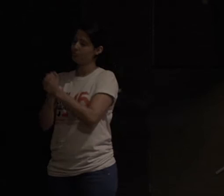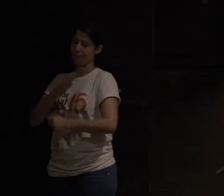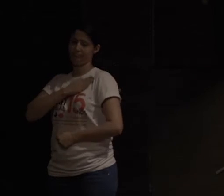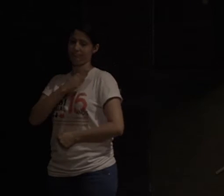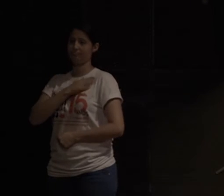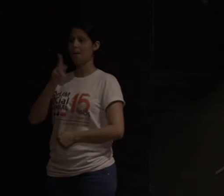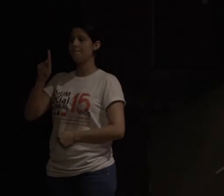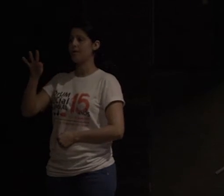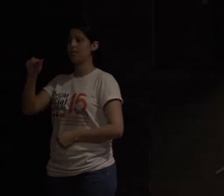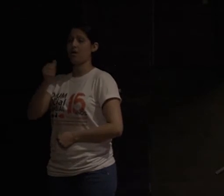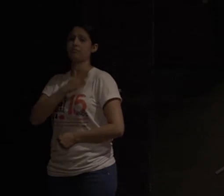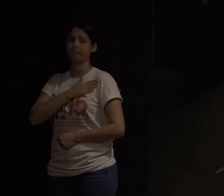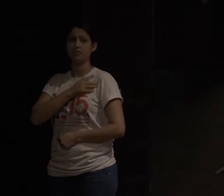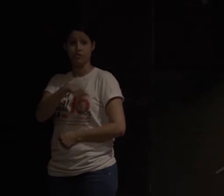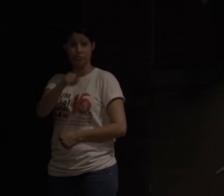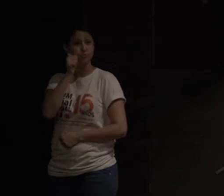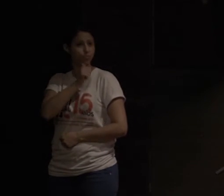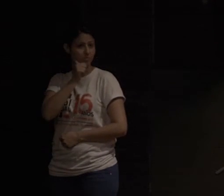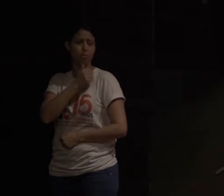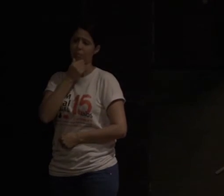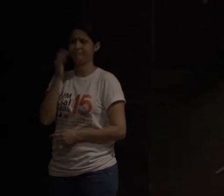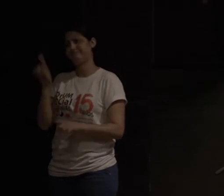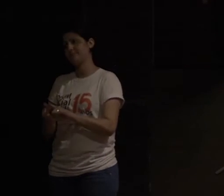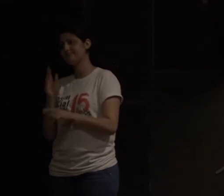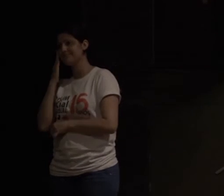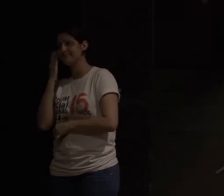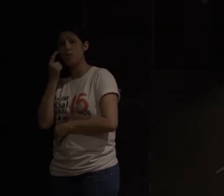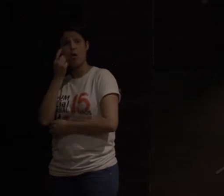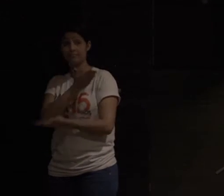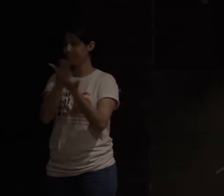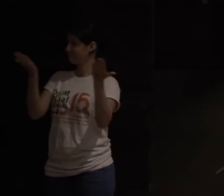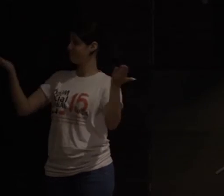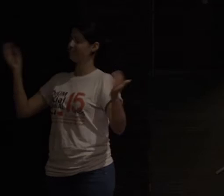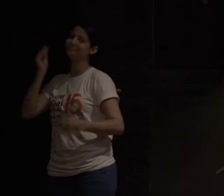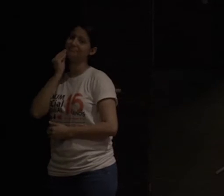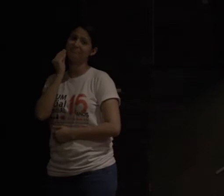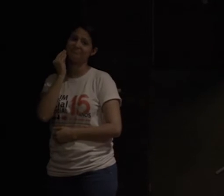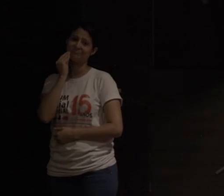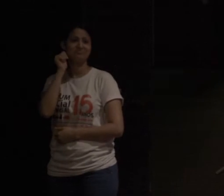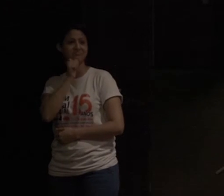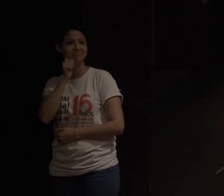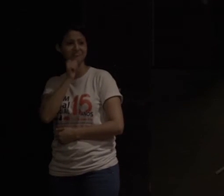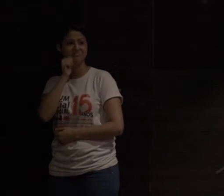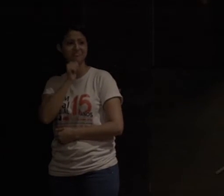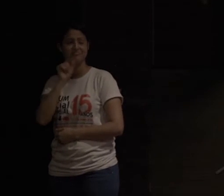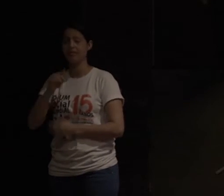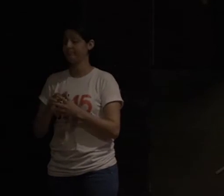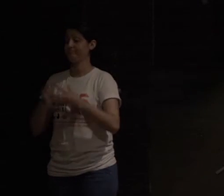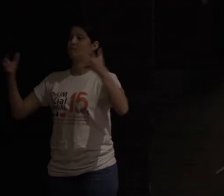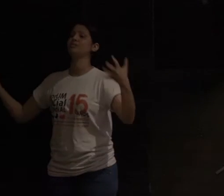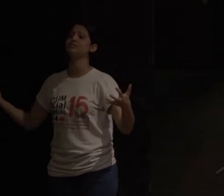isso, as mulheres e os homens deste país, nós olhamos para a paisagem e vejam, obviamente, que as mulheres são a